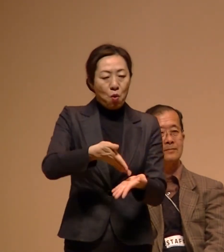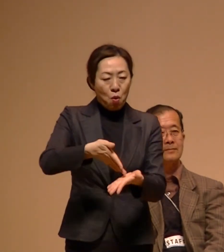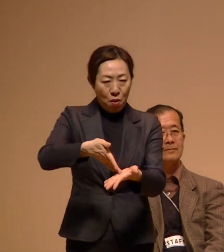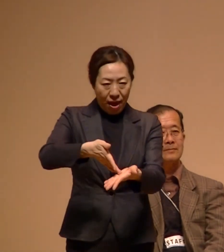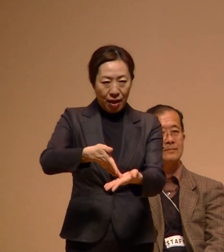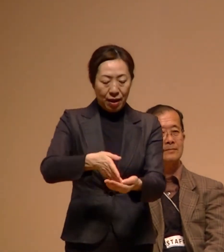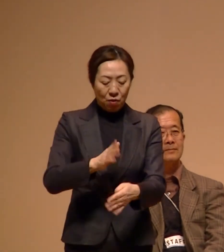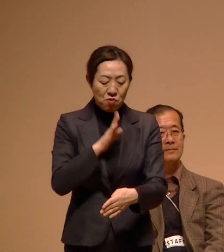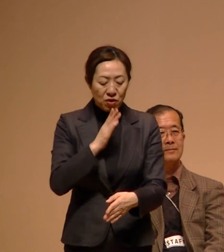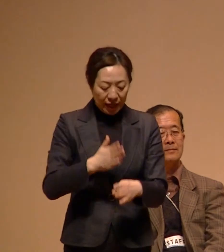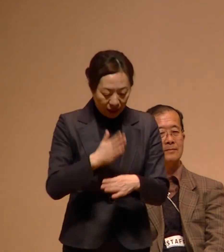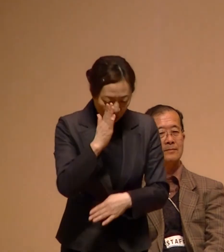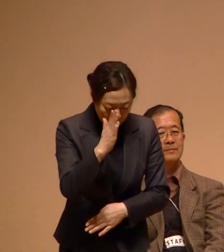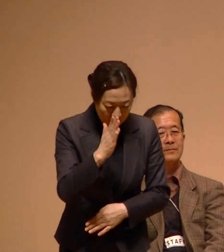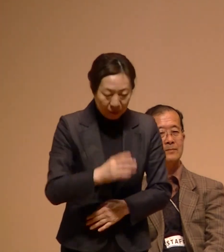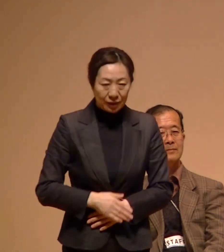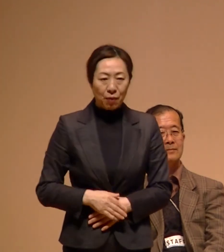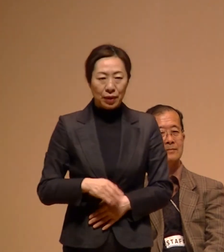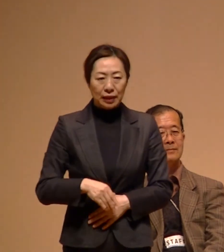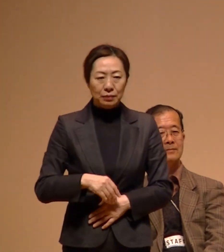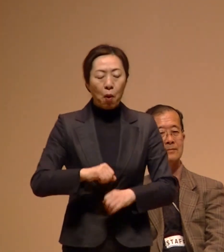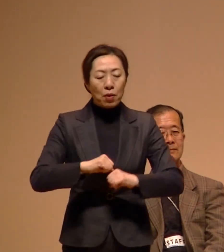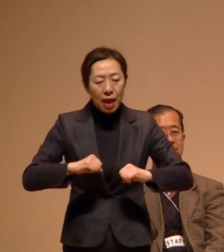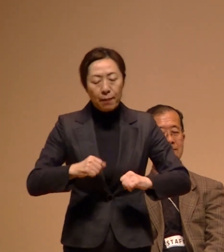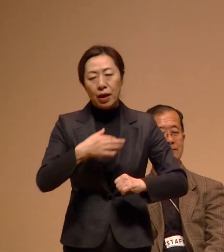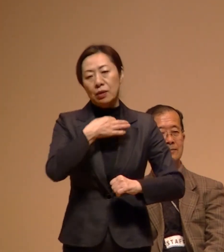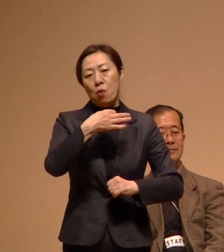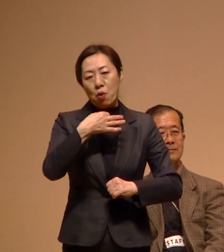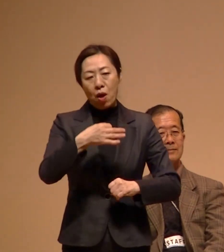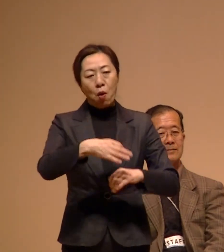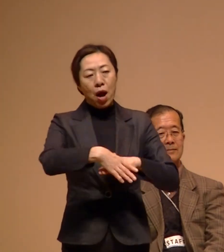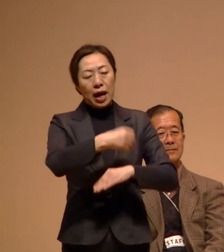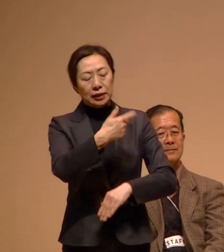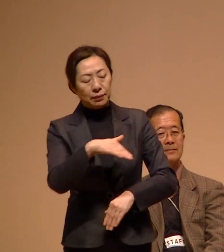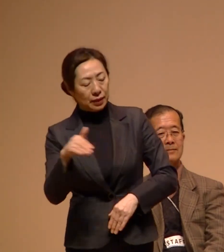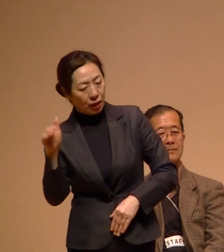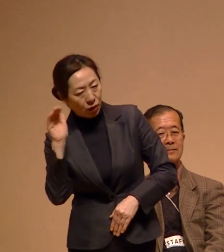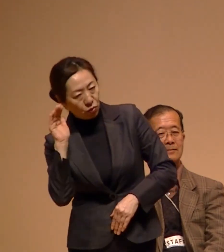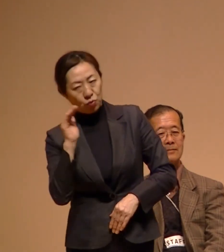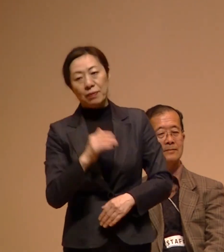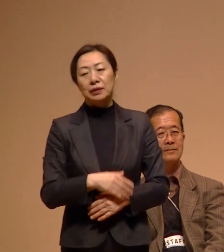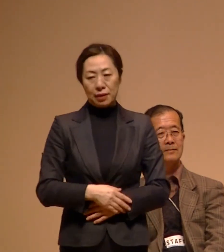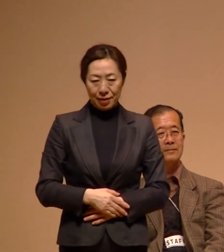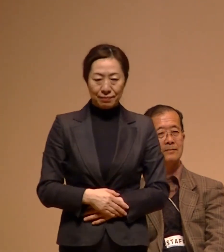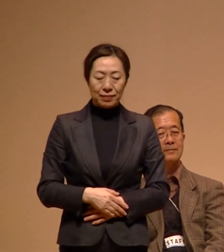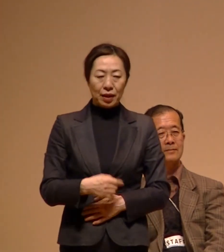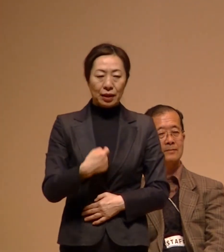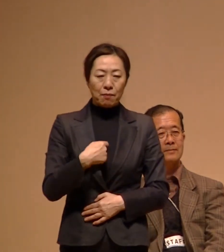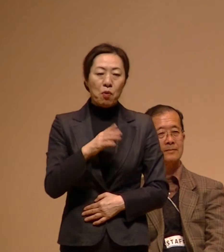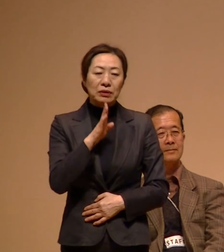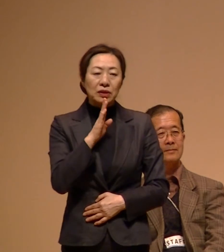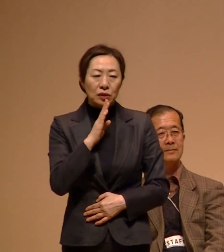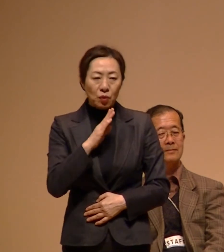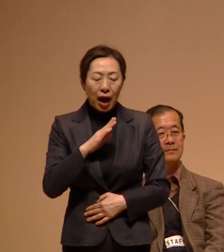ございました。私も生の声を初めて聞かせていただきました。私も実は被災者の一人でござい